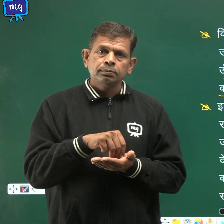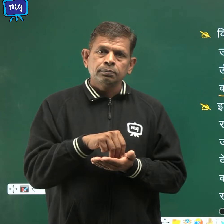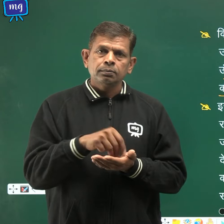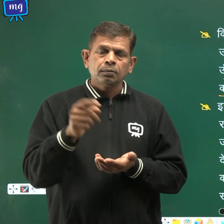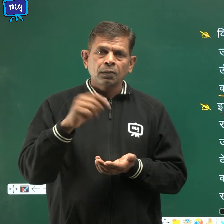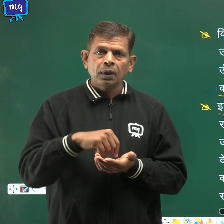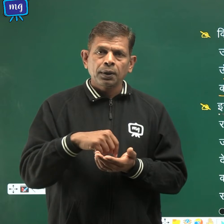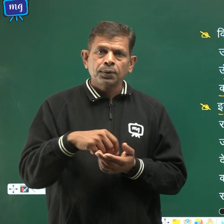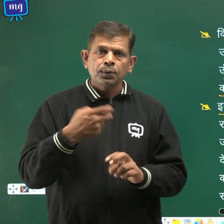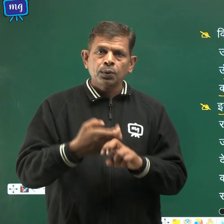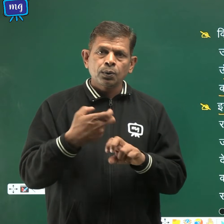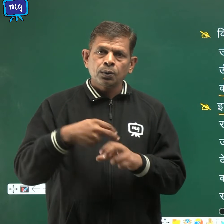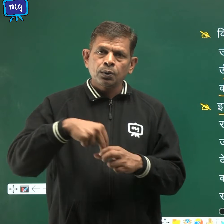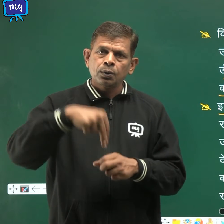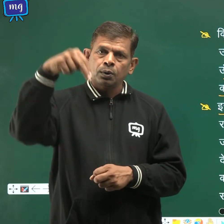इस छड़ का